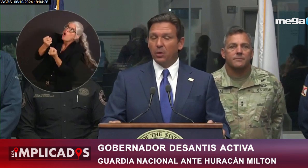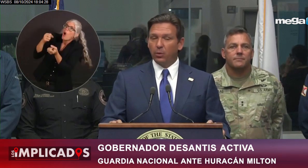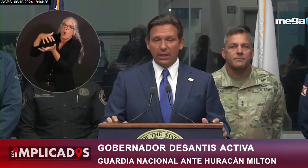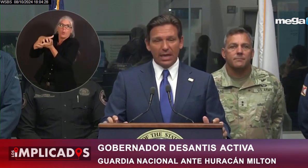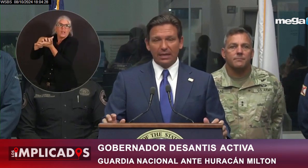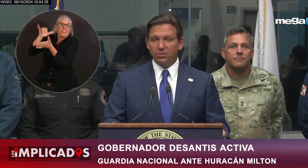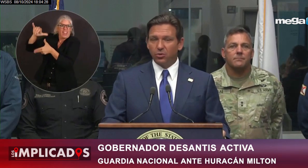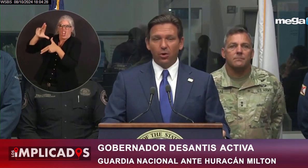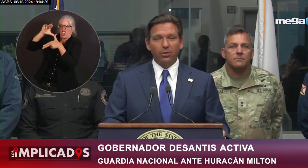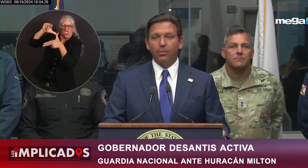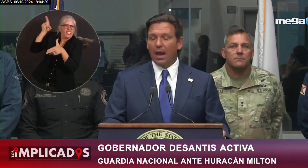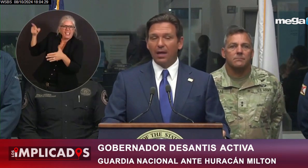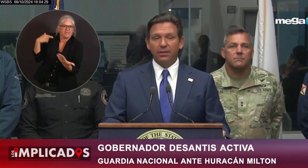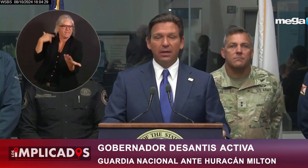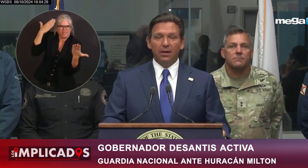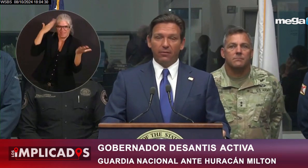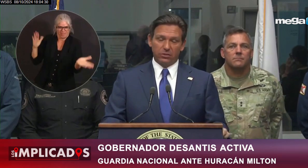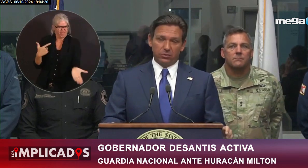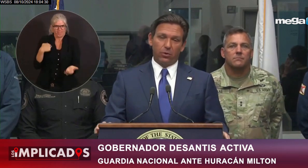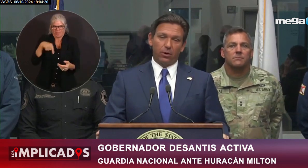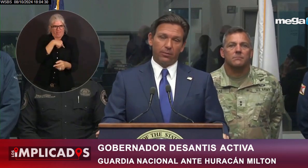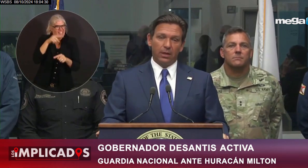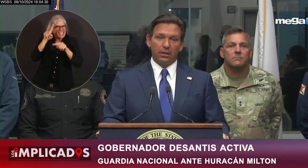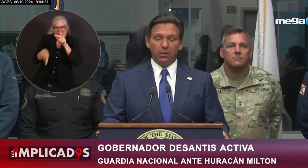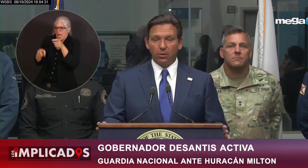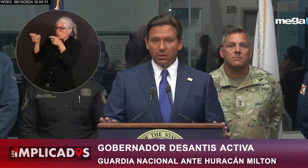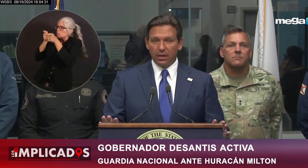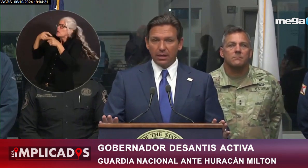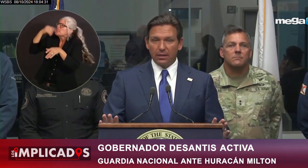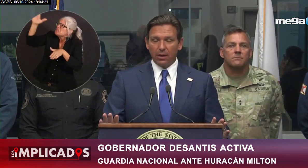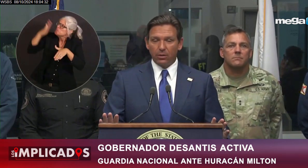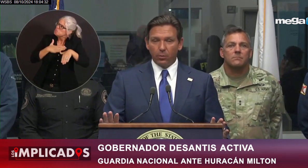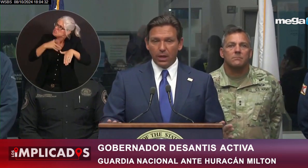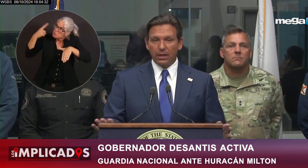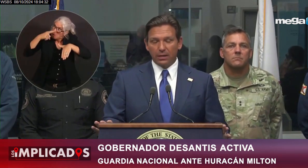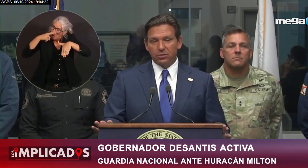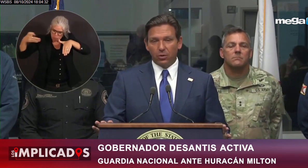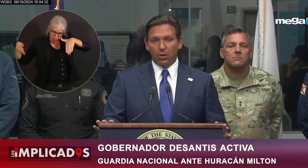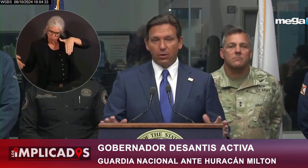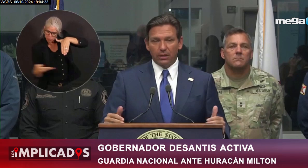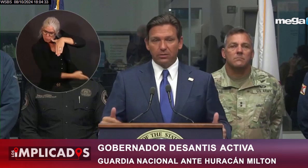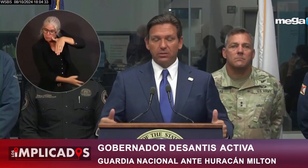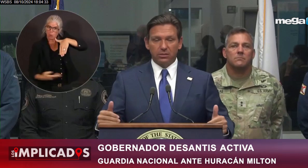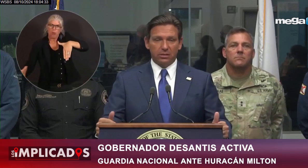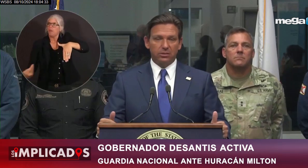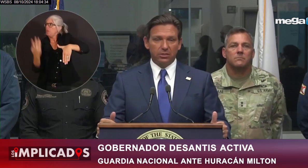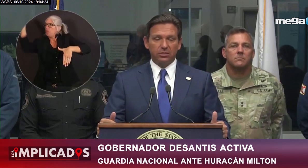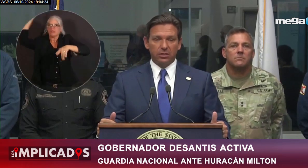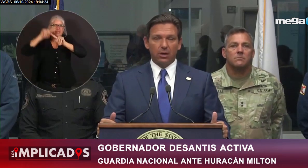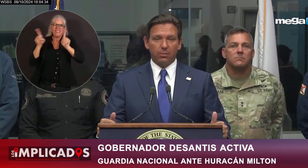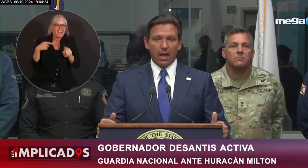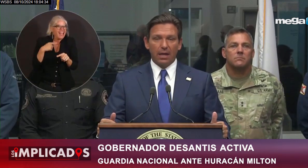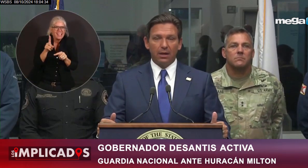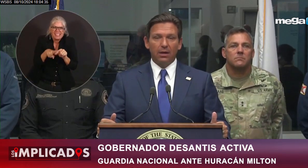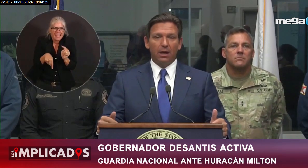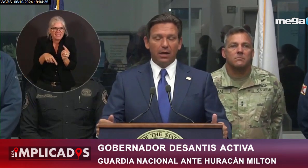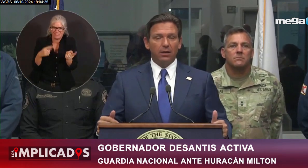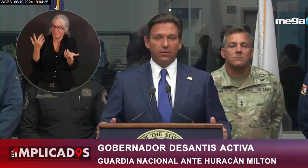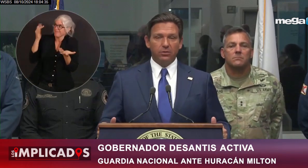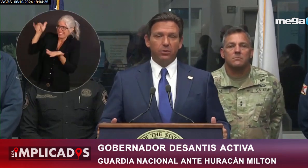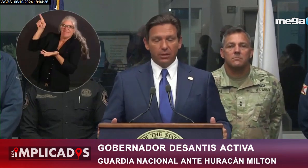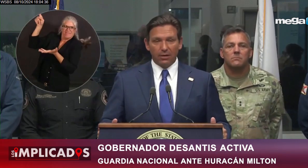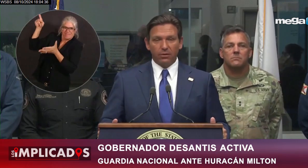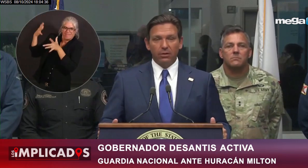tierra. Durante una conferencia de prensa, DeSantis instó a los residentes a ejecutar sus planes de evacuación y a seguir